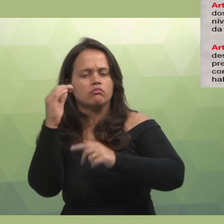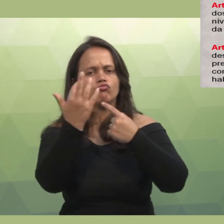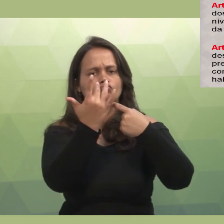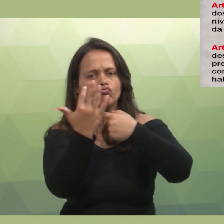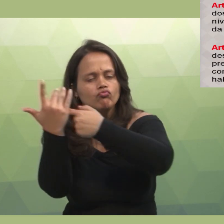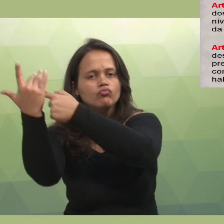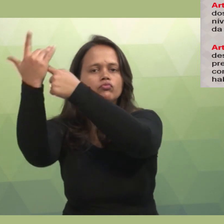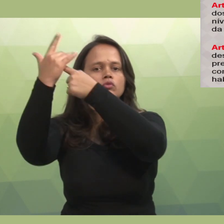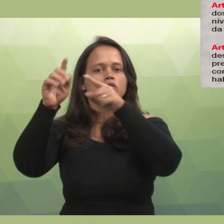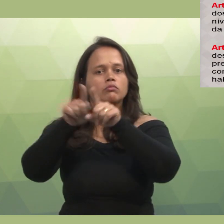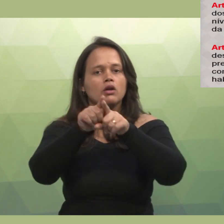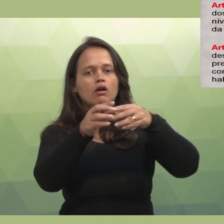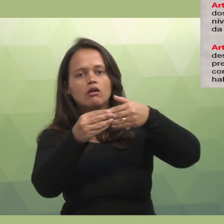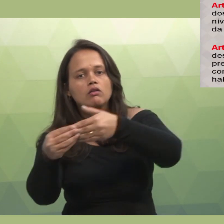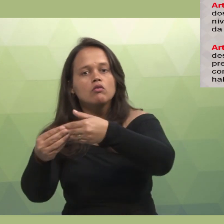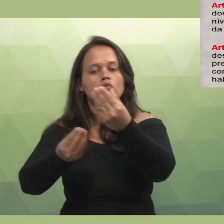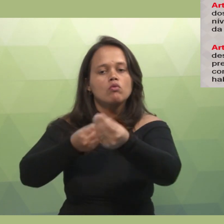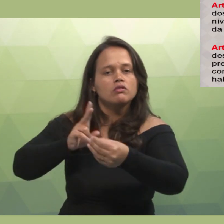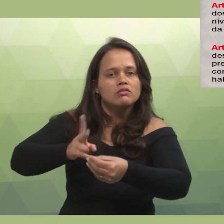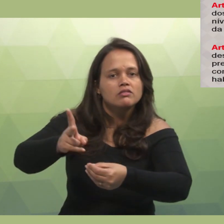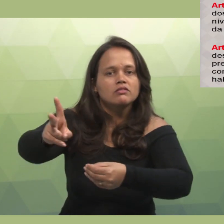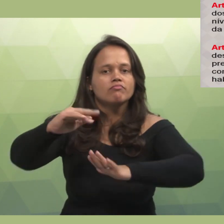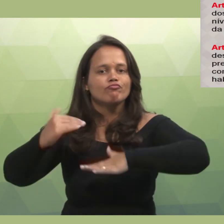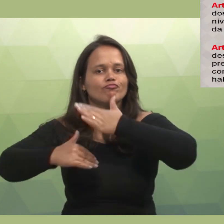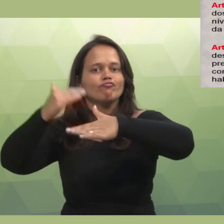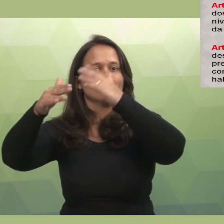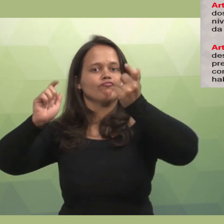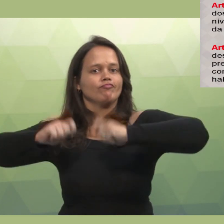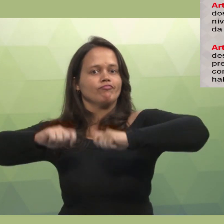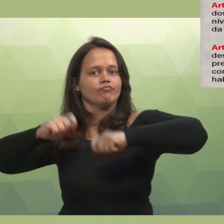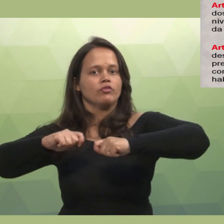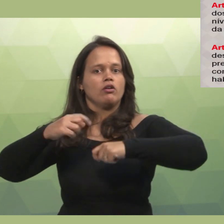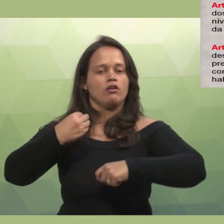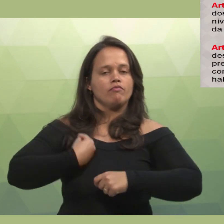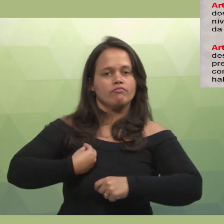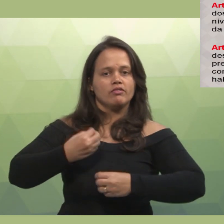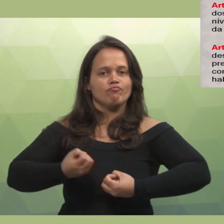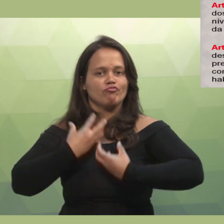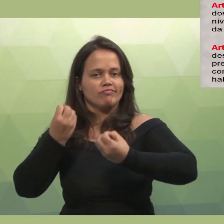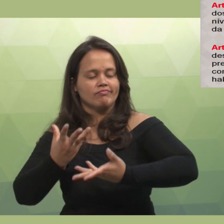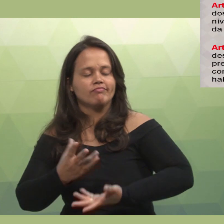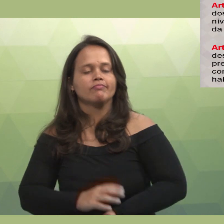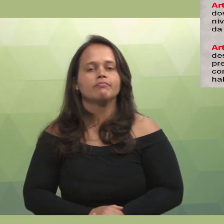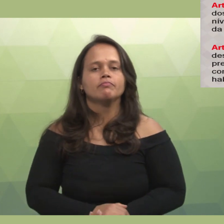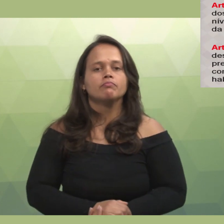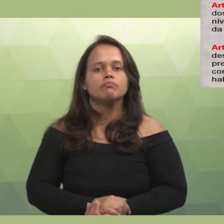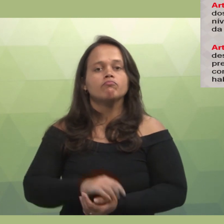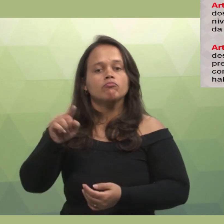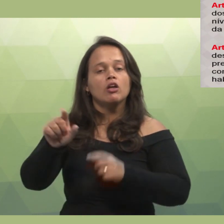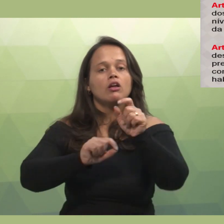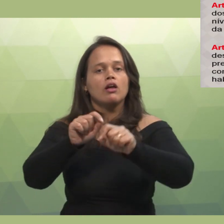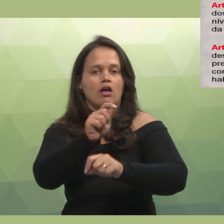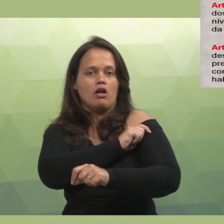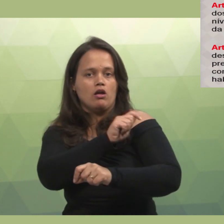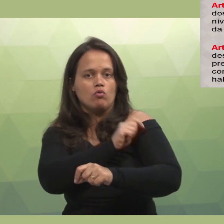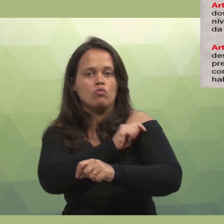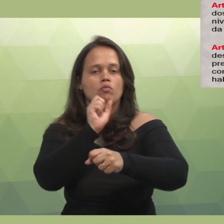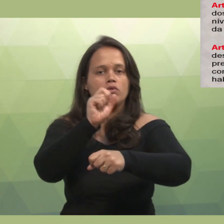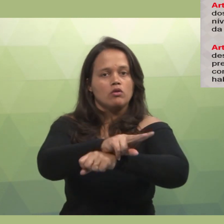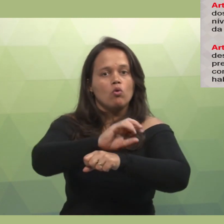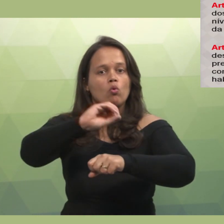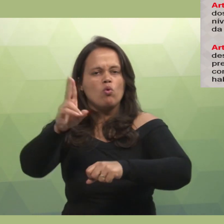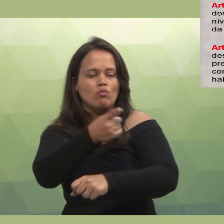da tecnologia e conduz ao permanente desenvolvimento de aptidões para a vida produtiva. É destinada ao